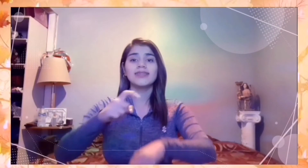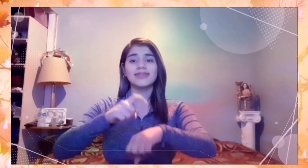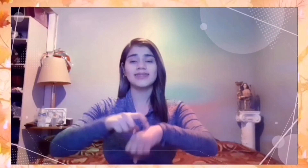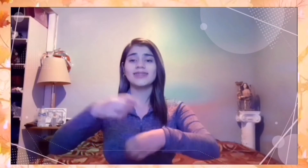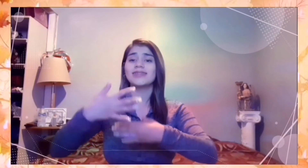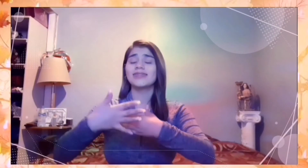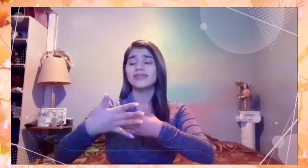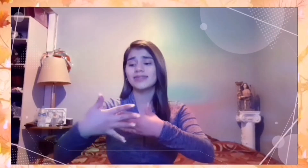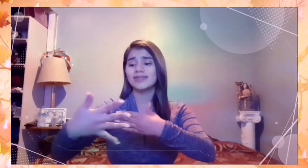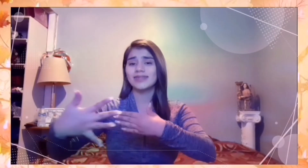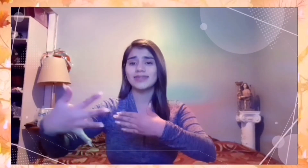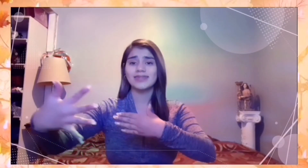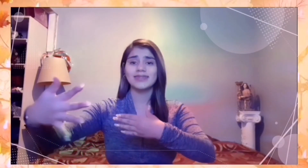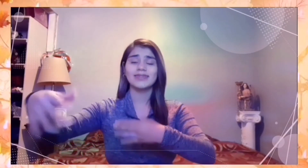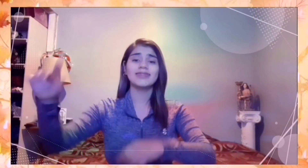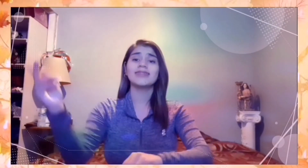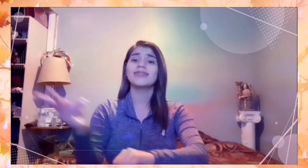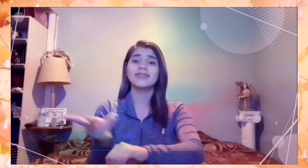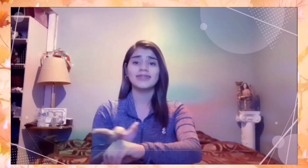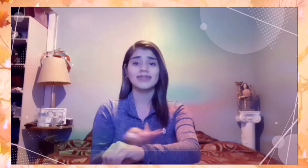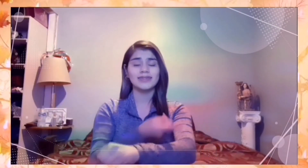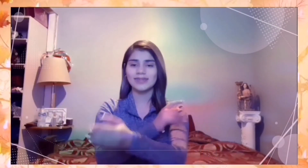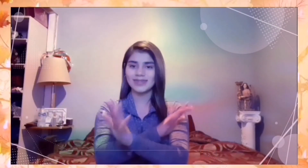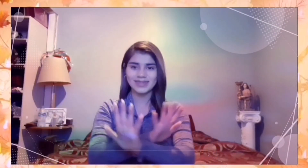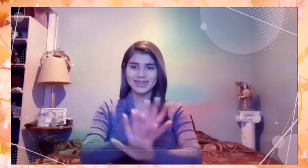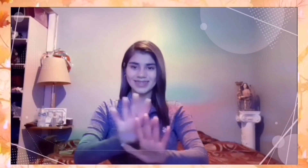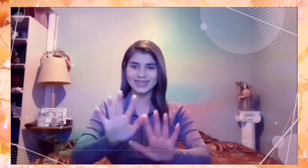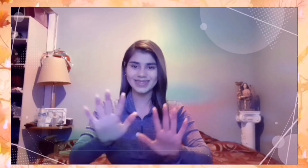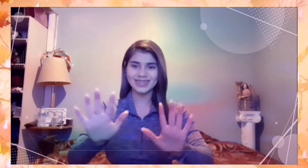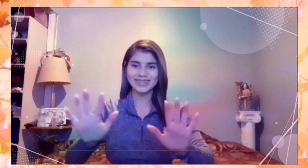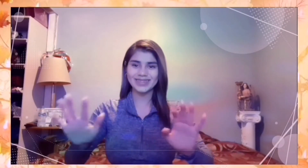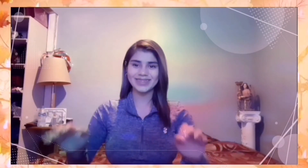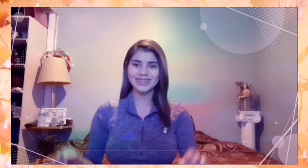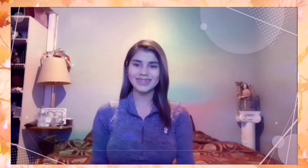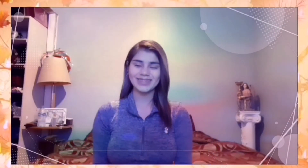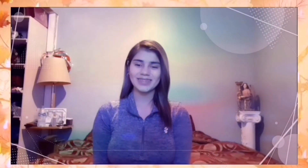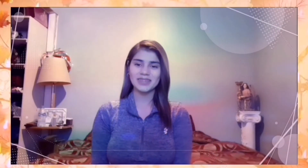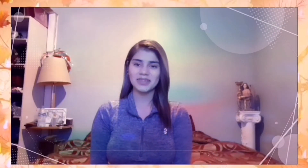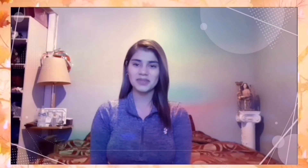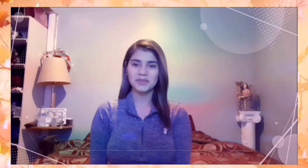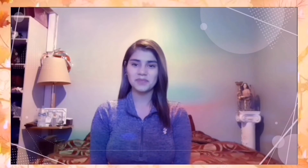Y después de pasar la cuarentena,